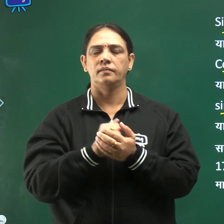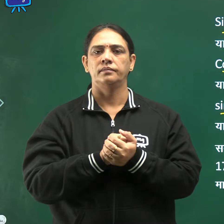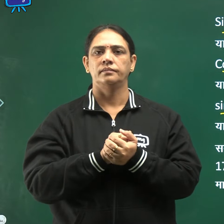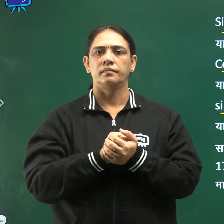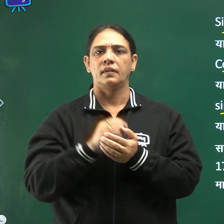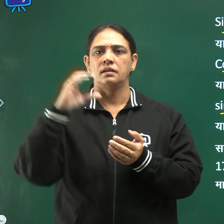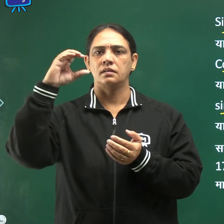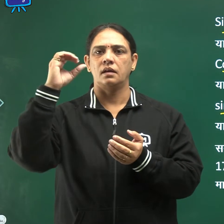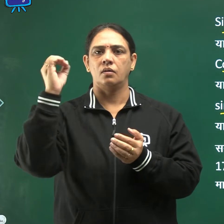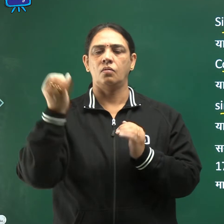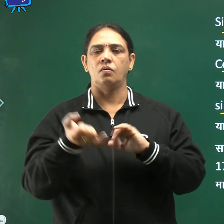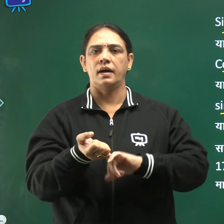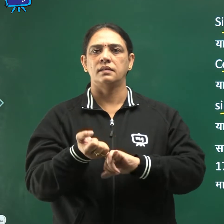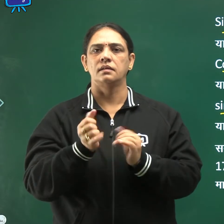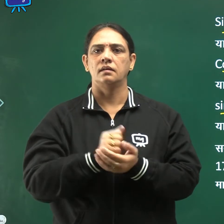कॉस